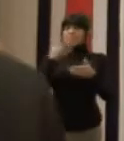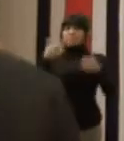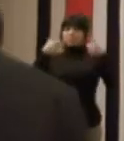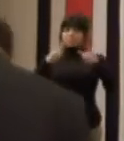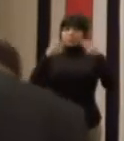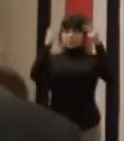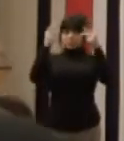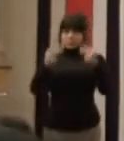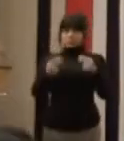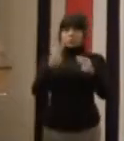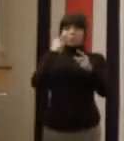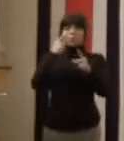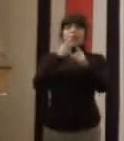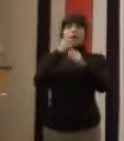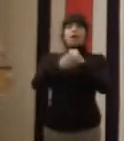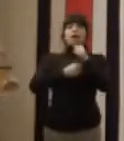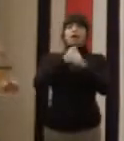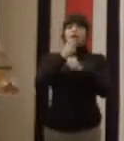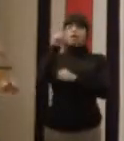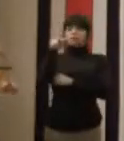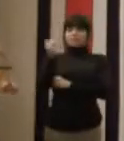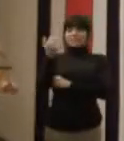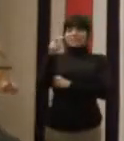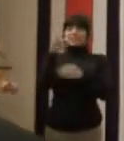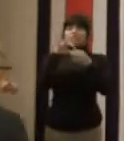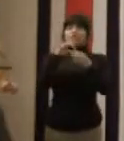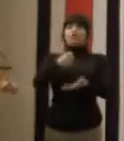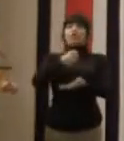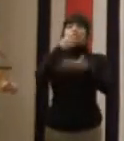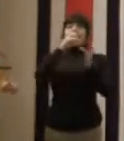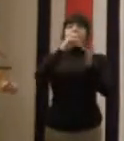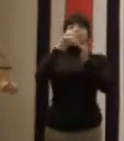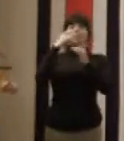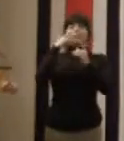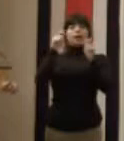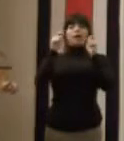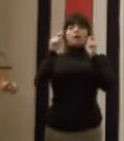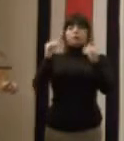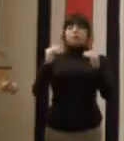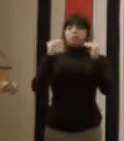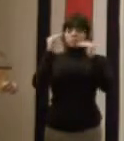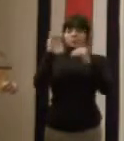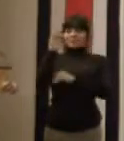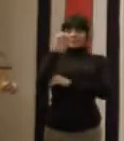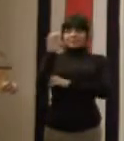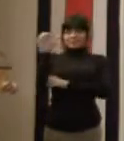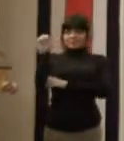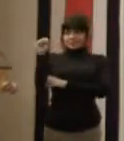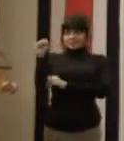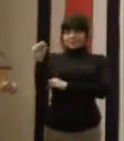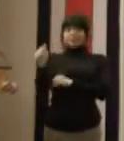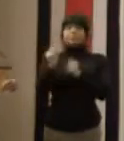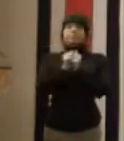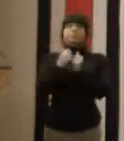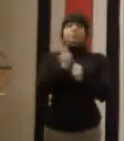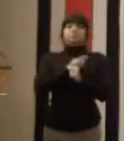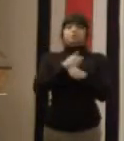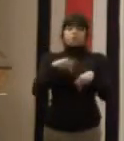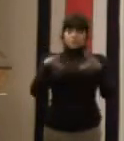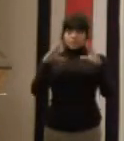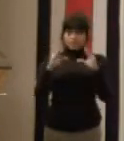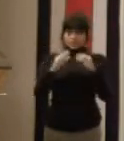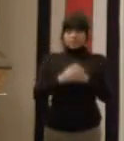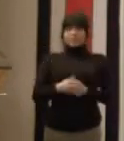de presupuesto para el año 2015 del Fondo Especial para la Educación Superior, FES. Nos acompaña esta